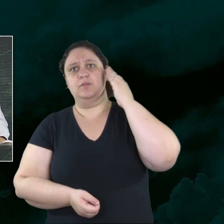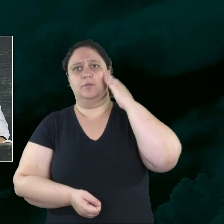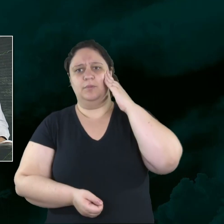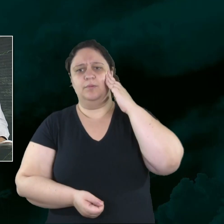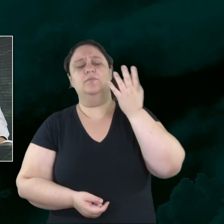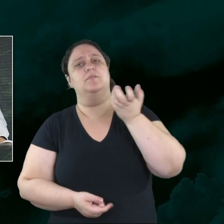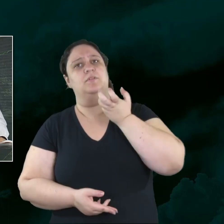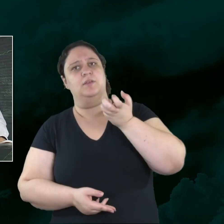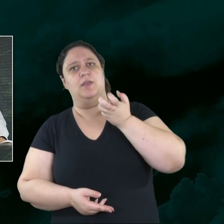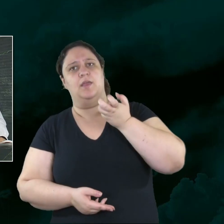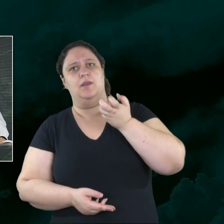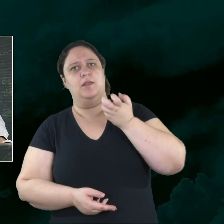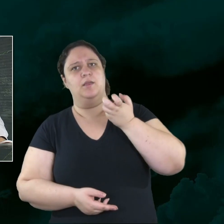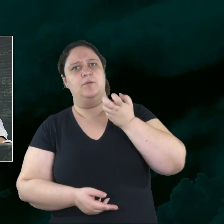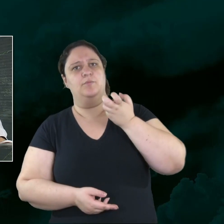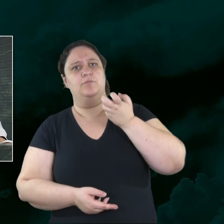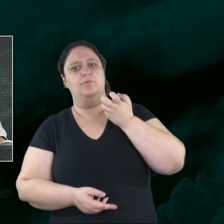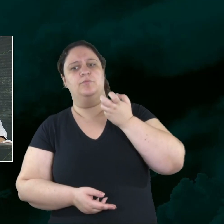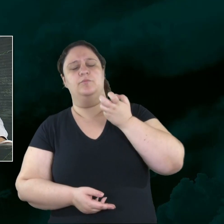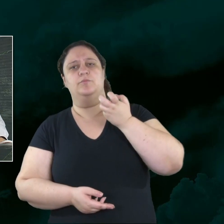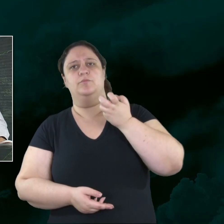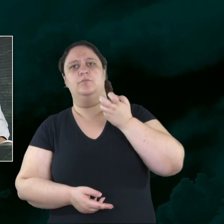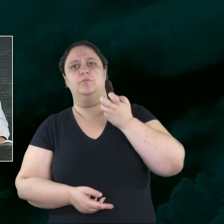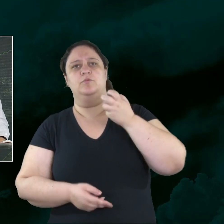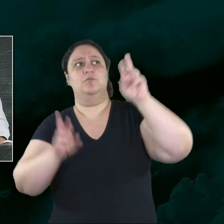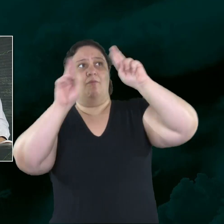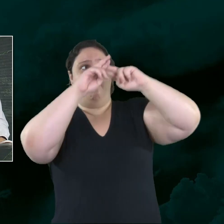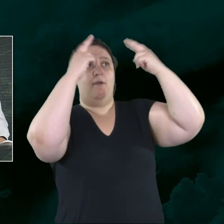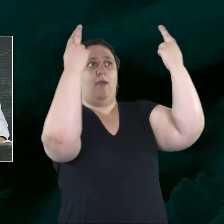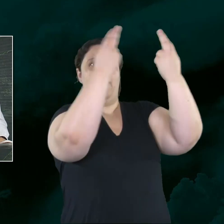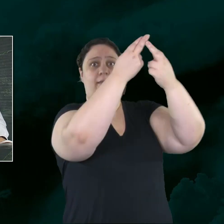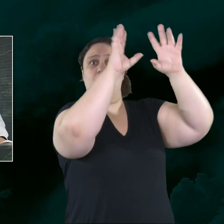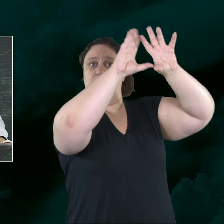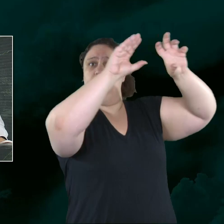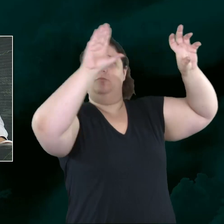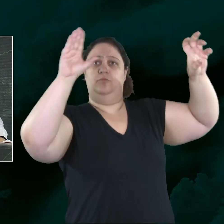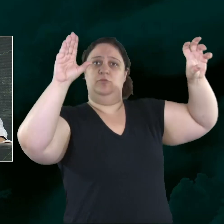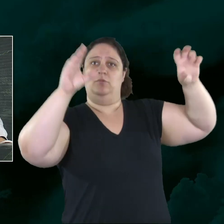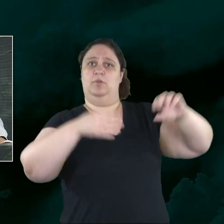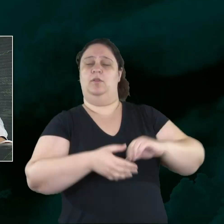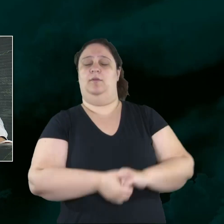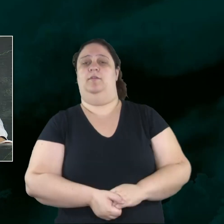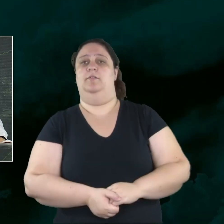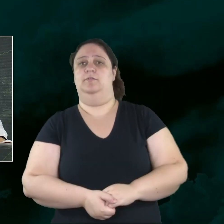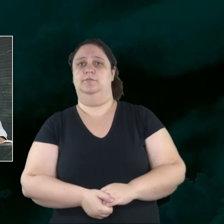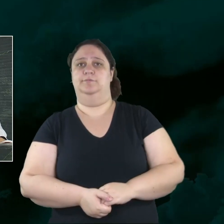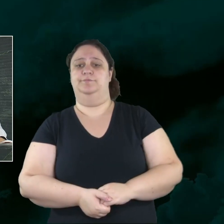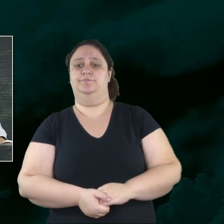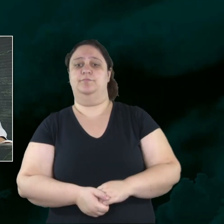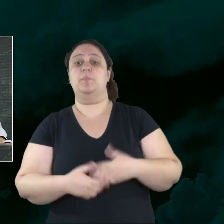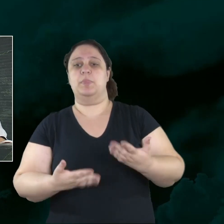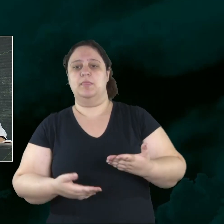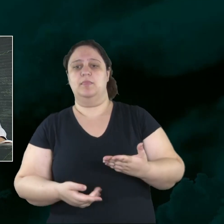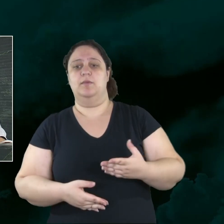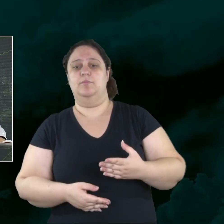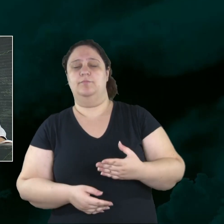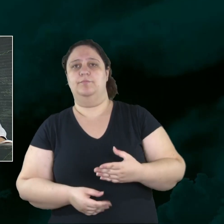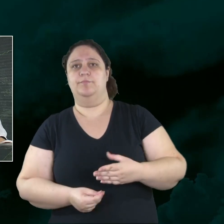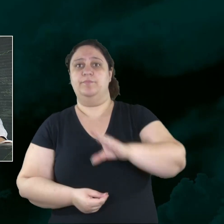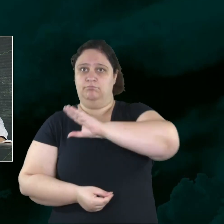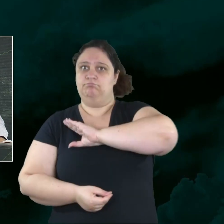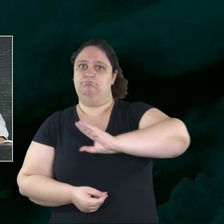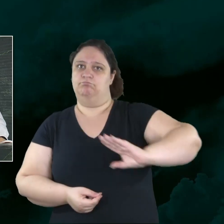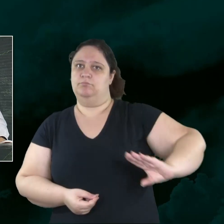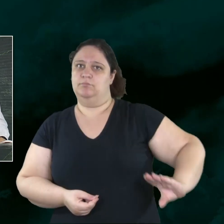almejamos uma pátria celestial, nós almejamos um reino inabalável, né? Então, o cristianismo faz